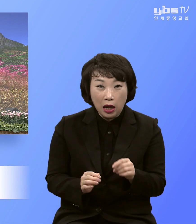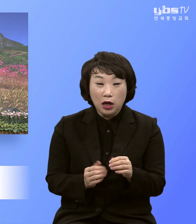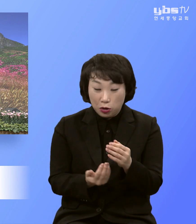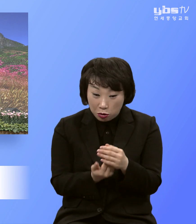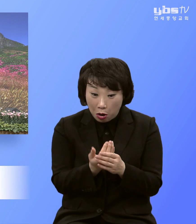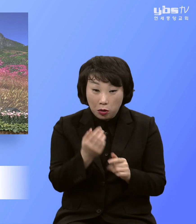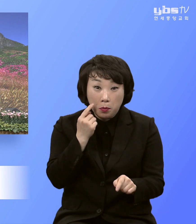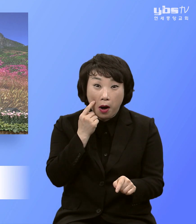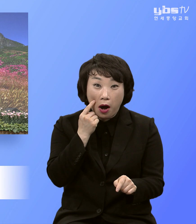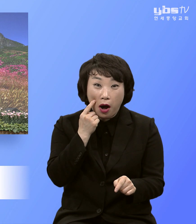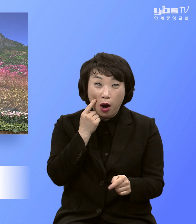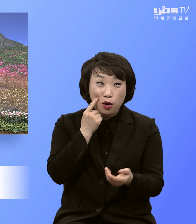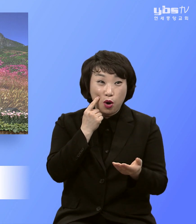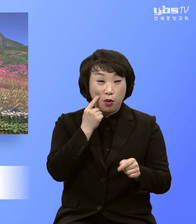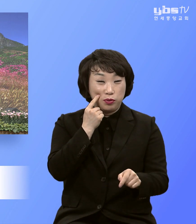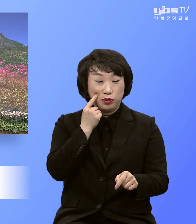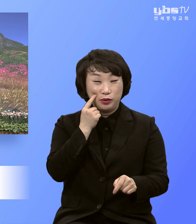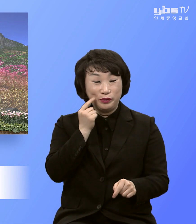날 때 보면